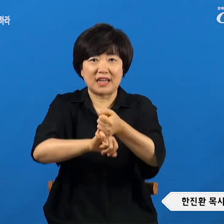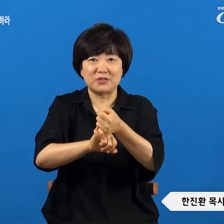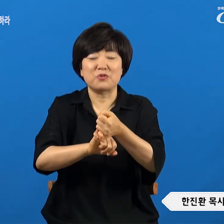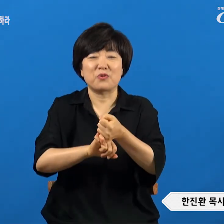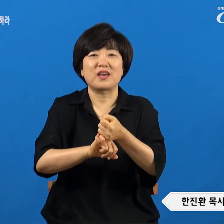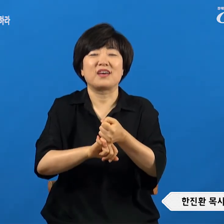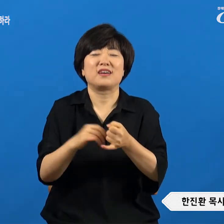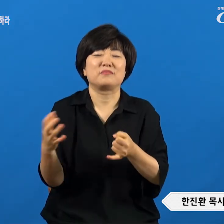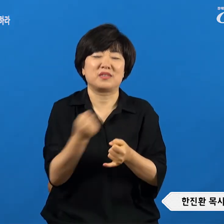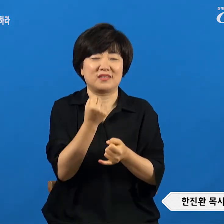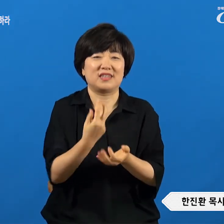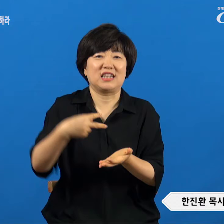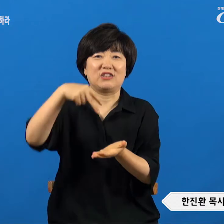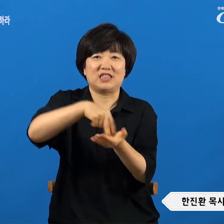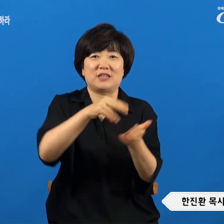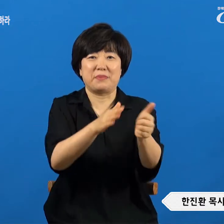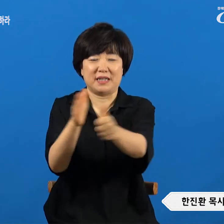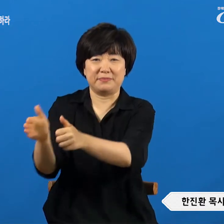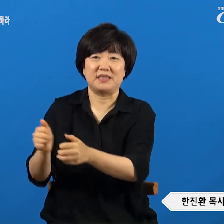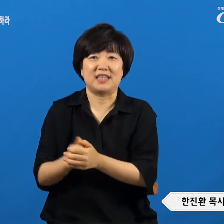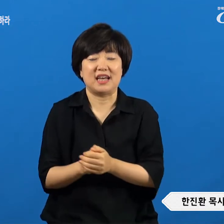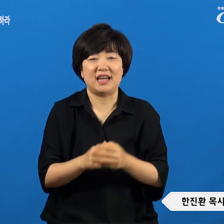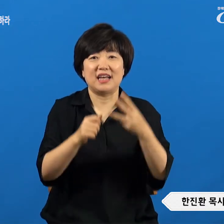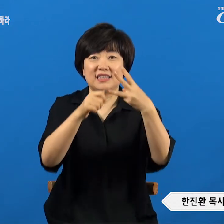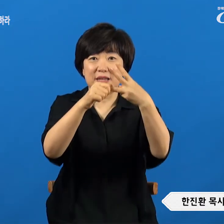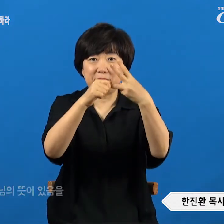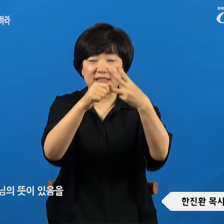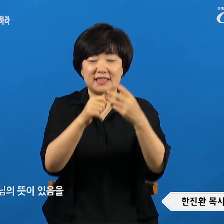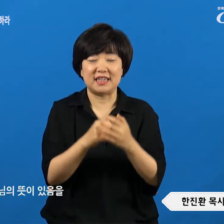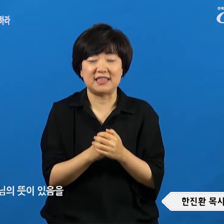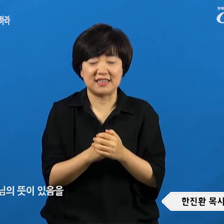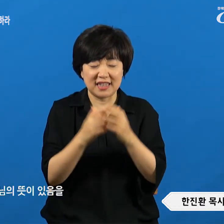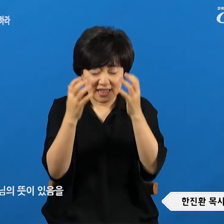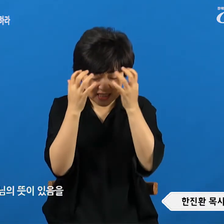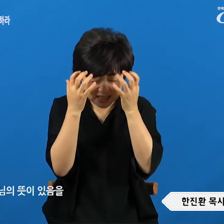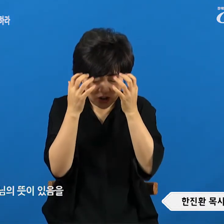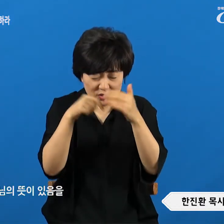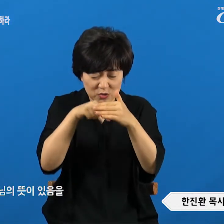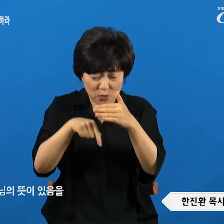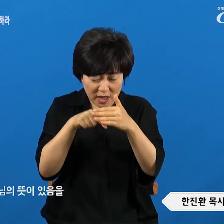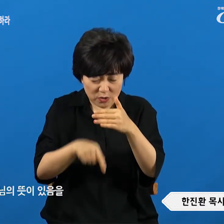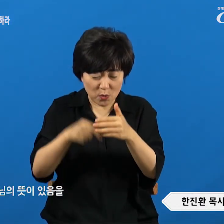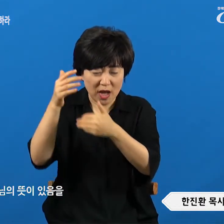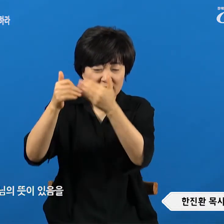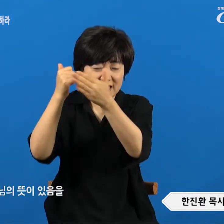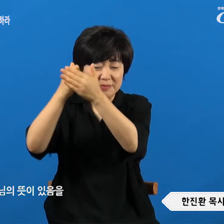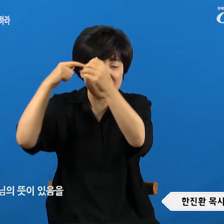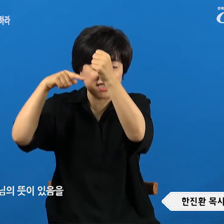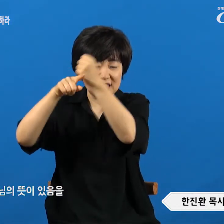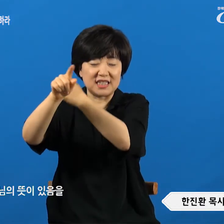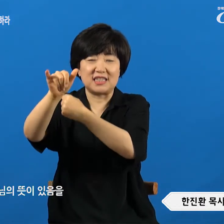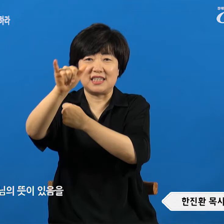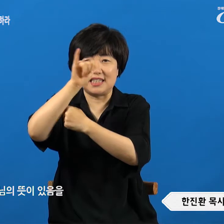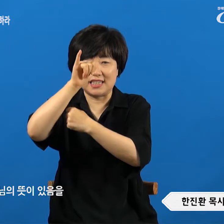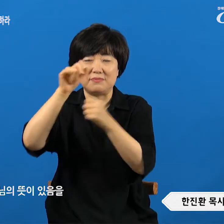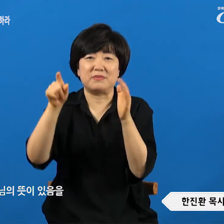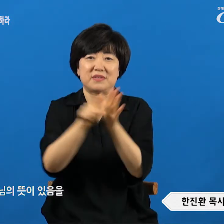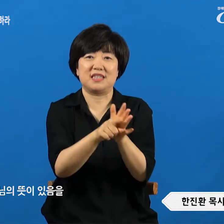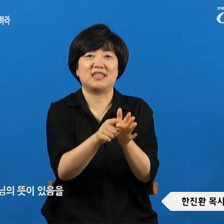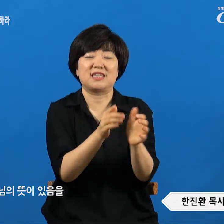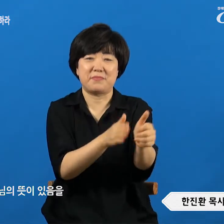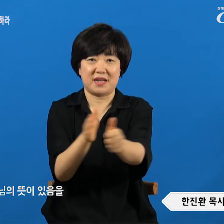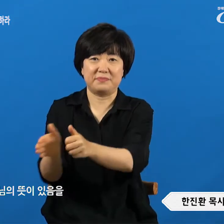바랍니다. 세 번째는 시련에도 하나님의 뜻이 있음을 믿어야 합니다.